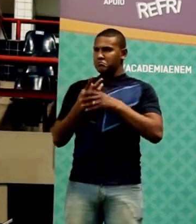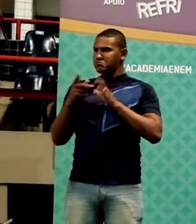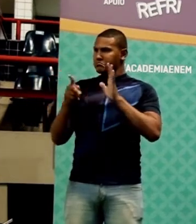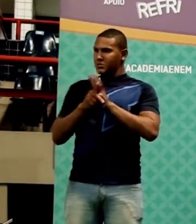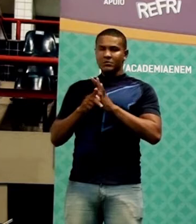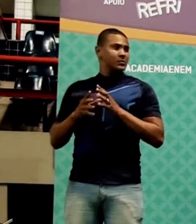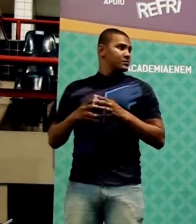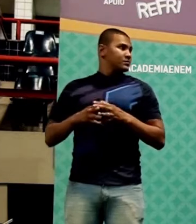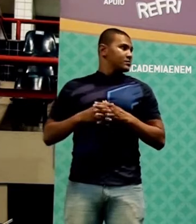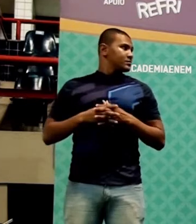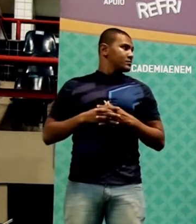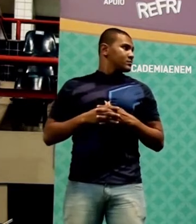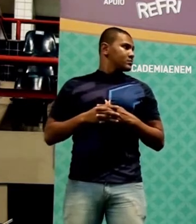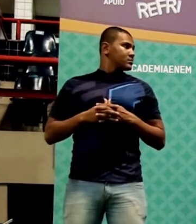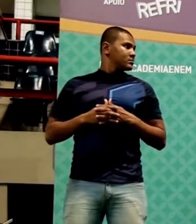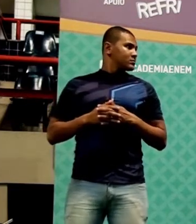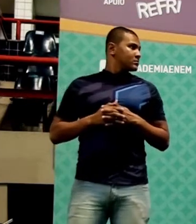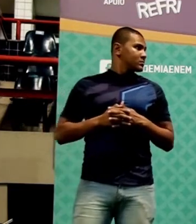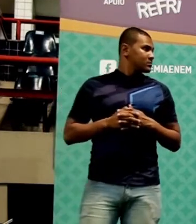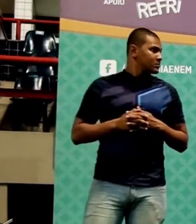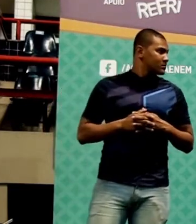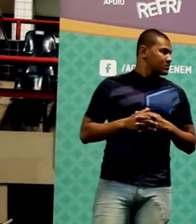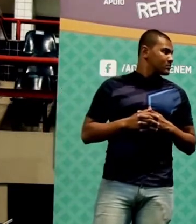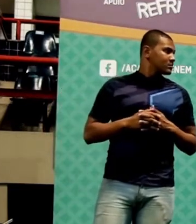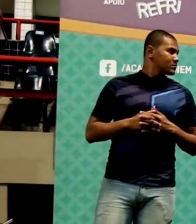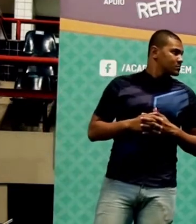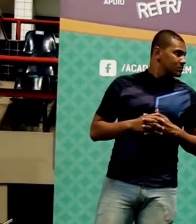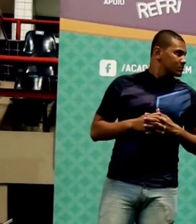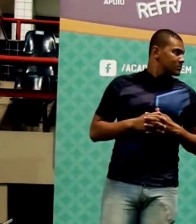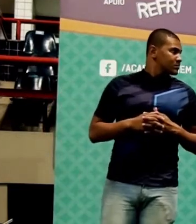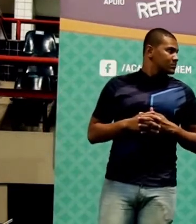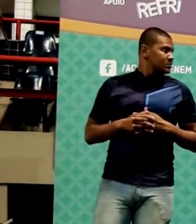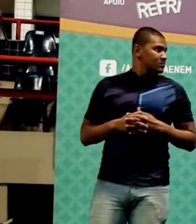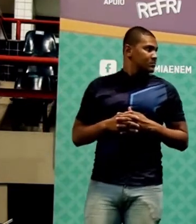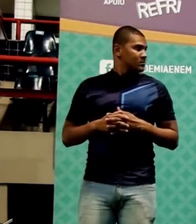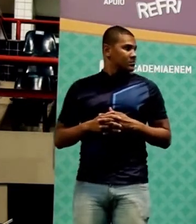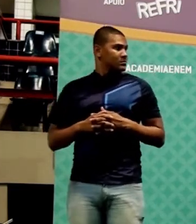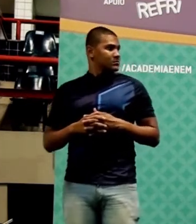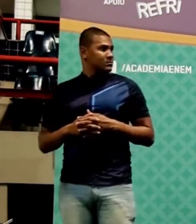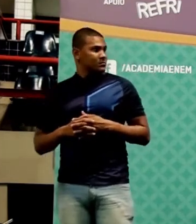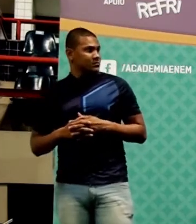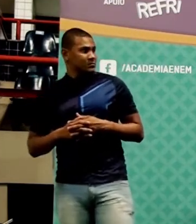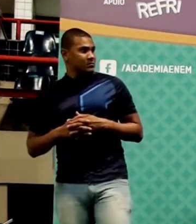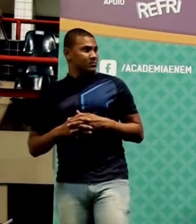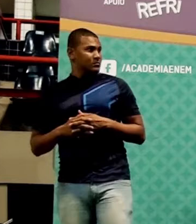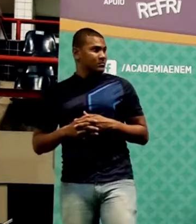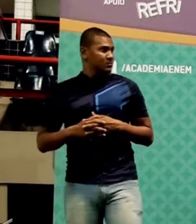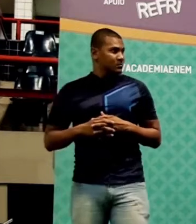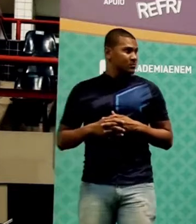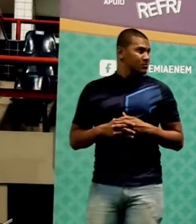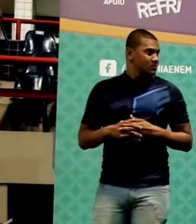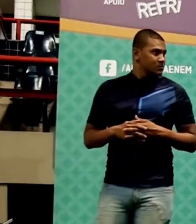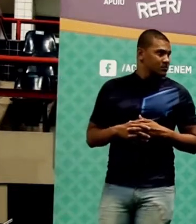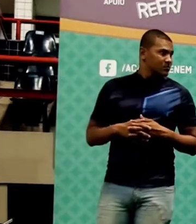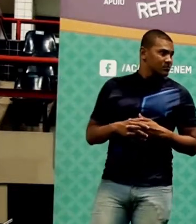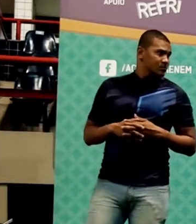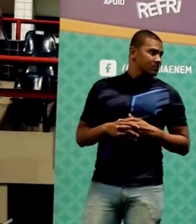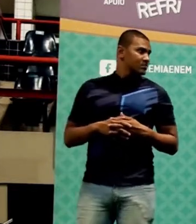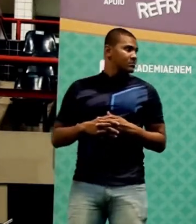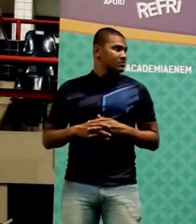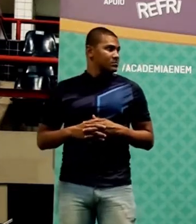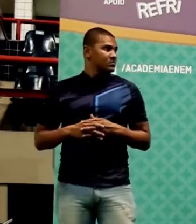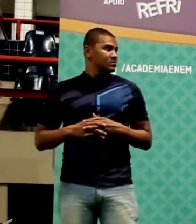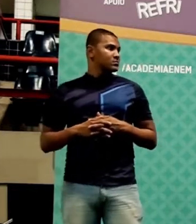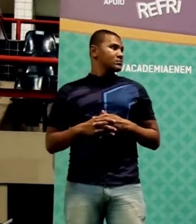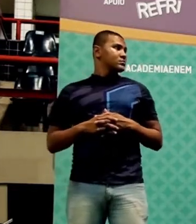uma mensagenzinha que o gabarito da aula de questões de aprendizagem está errado. Eu não vi, eu